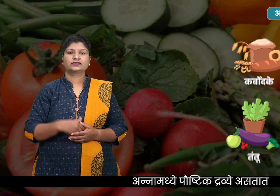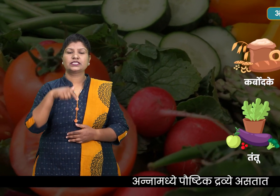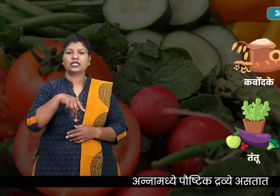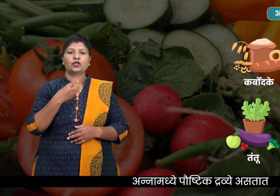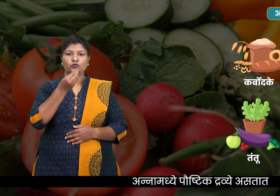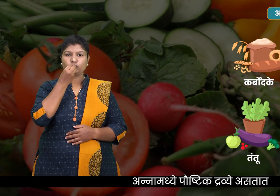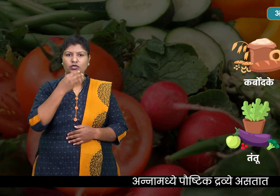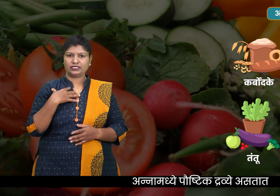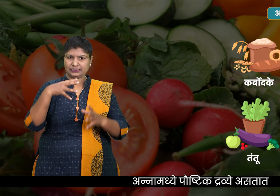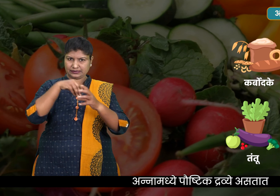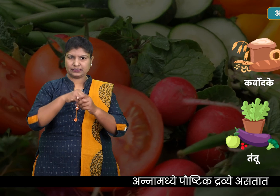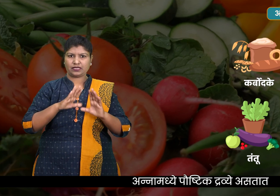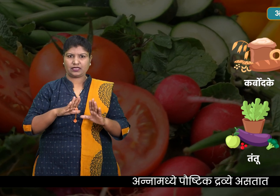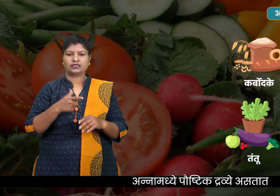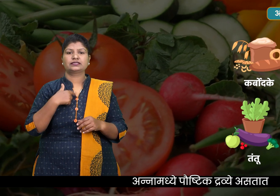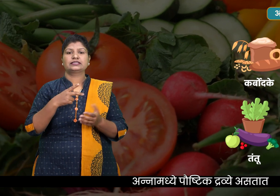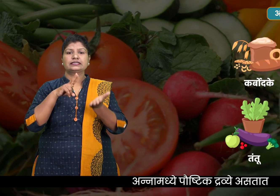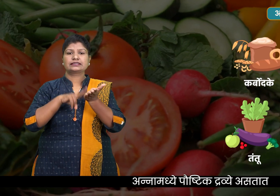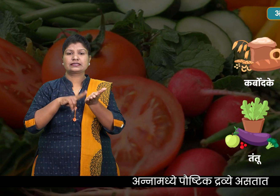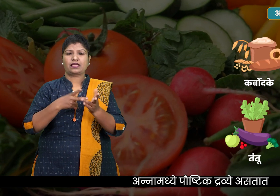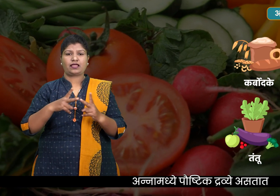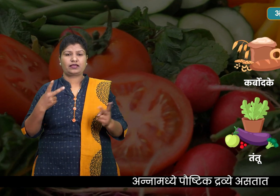अन्नामध्ये पौष्टिक द्रव्ये असतात